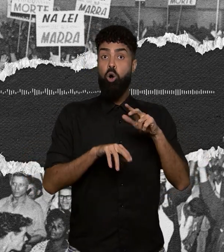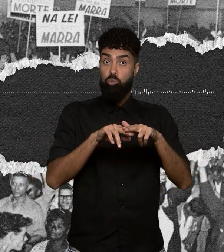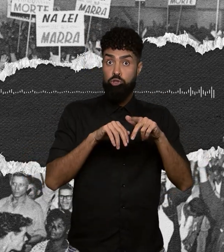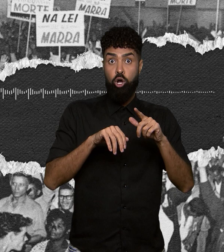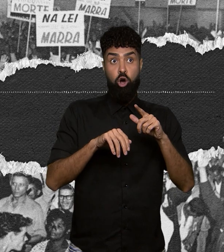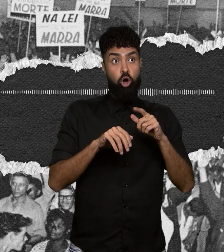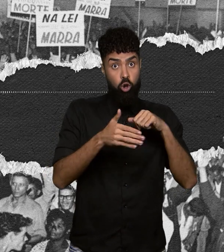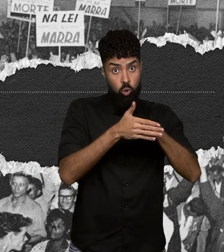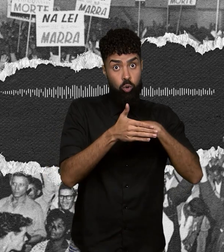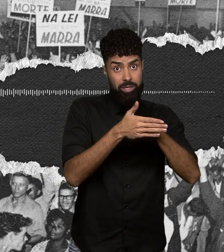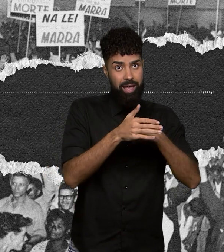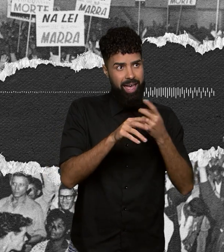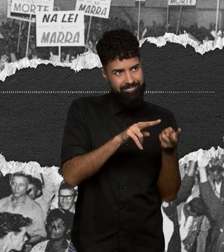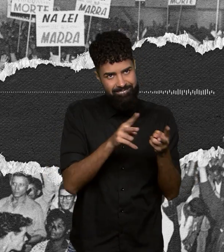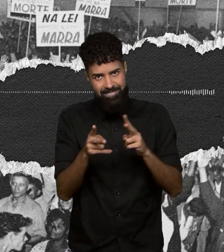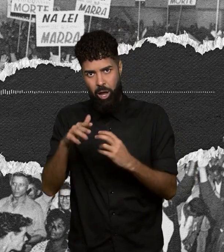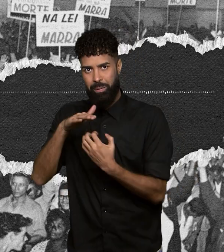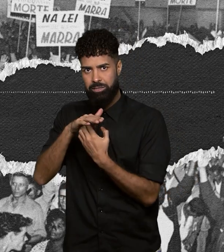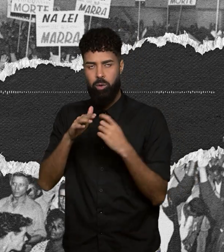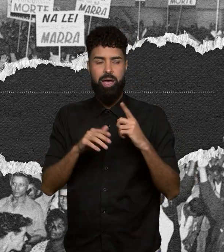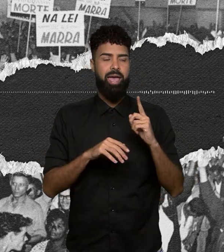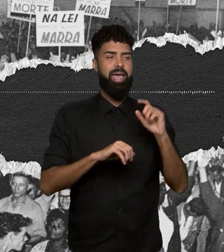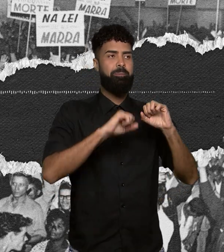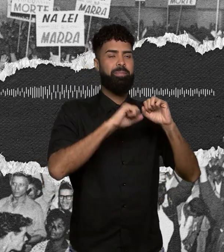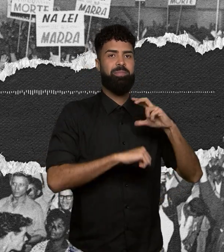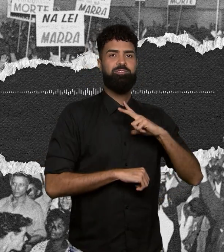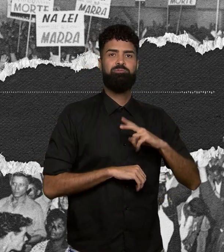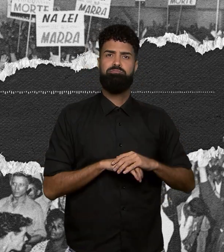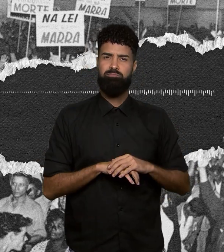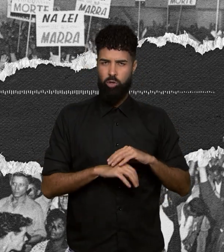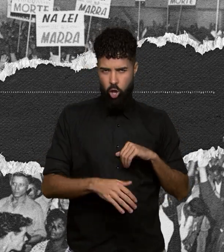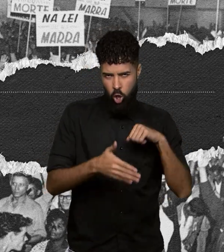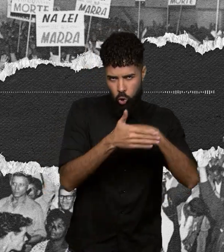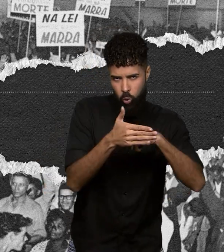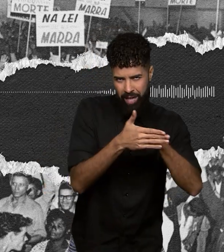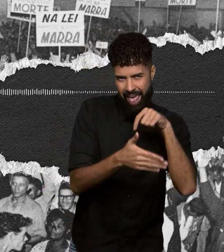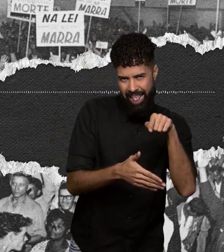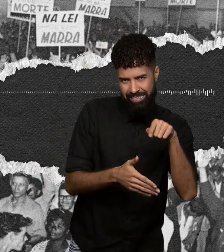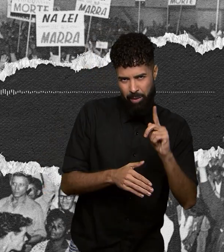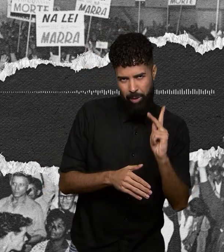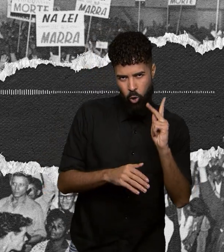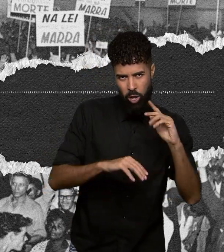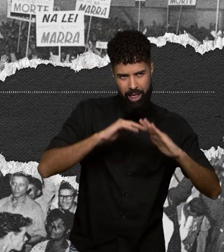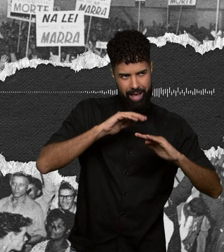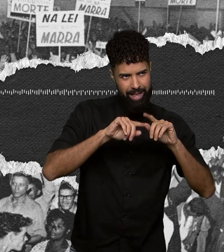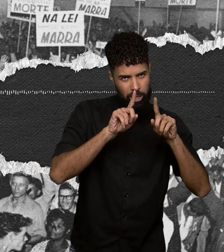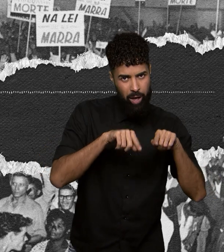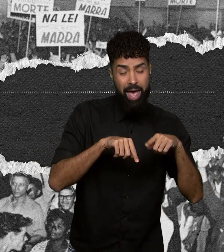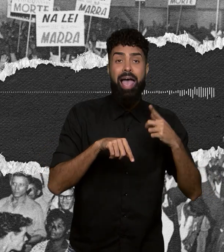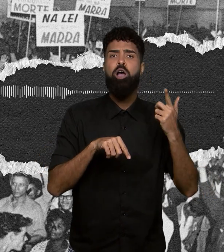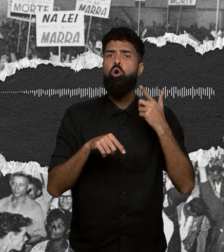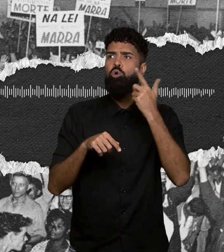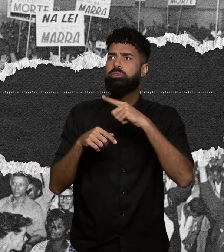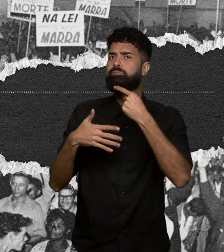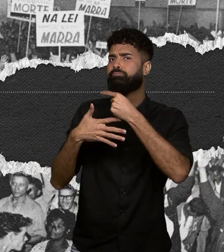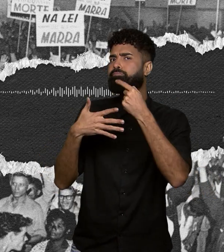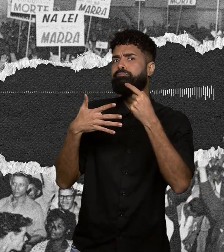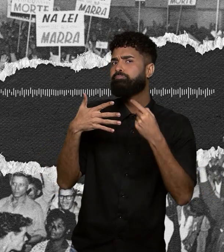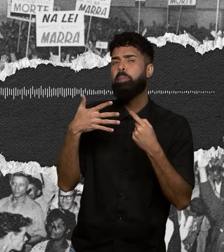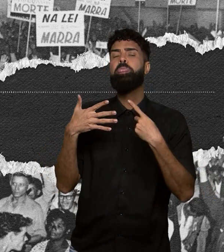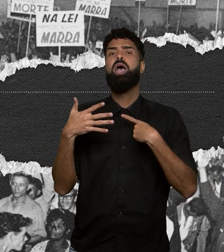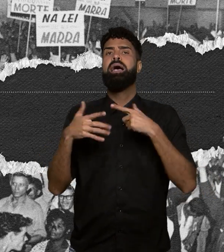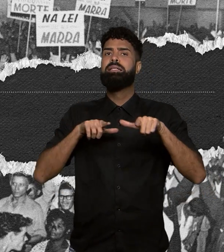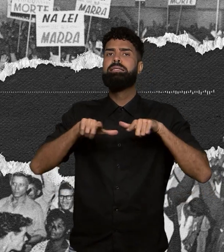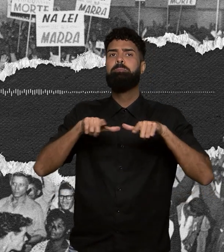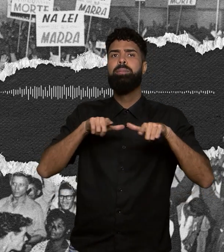refinarias privadas parte desse processo de luta dos Petroleiros inclusive é conseguir condições de de trabalho